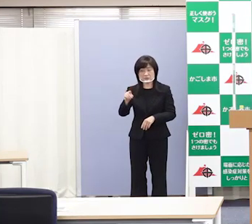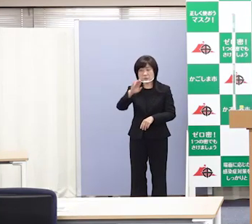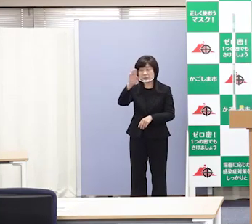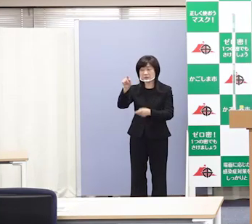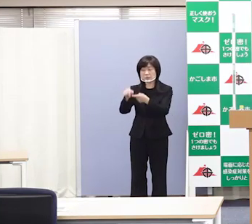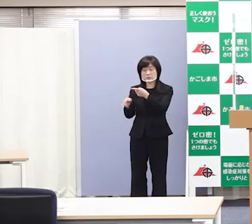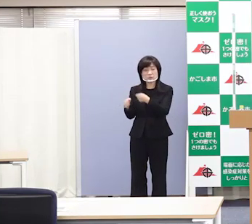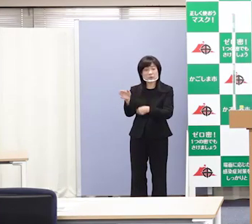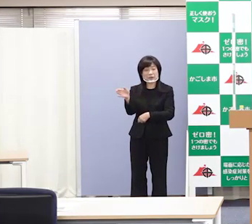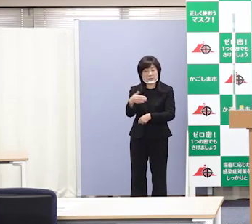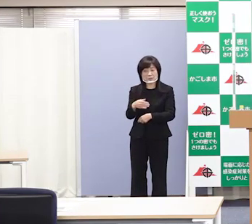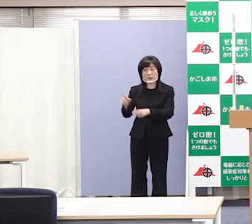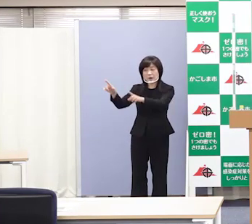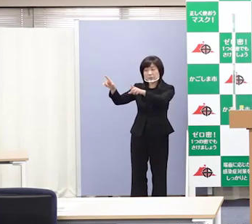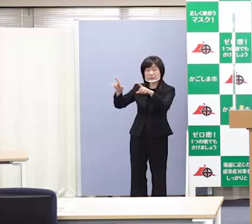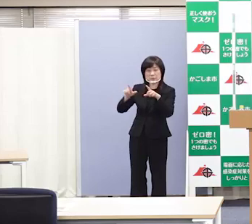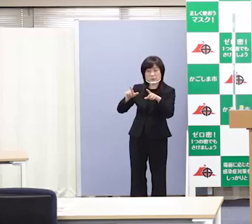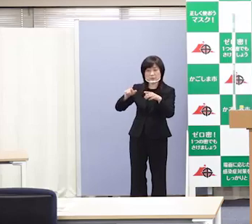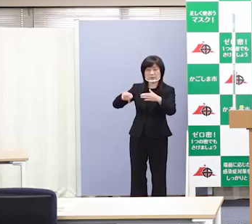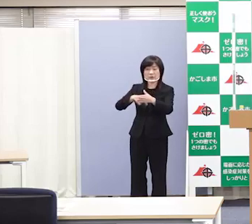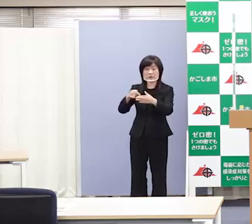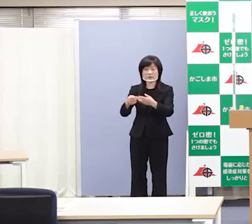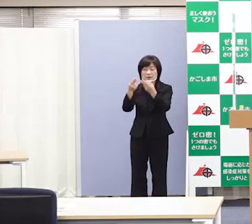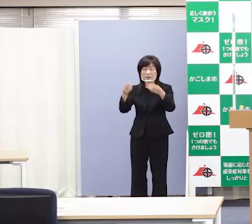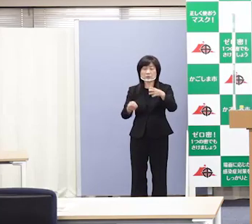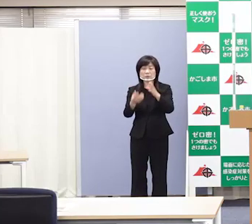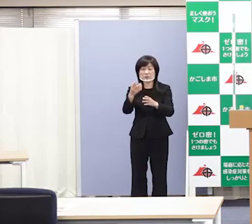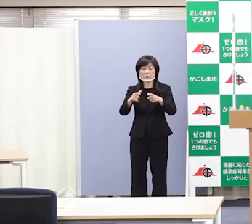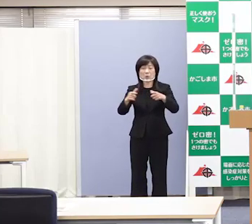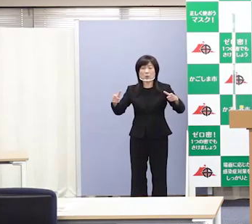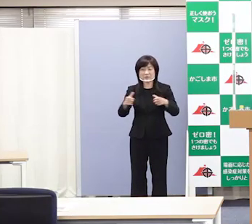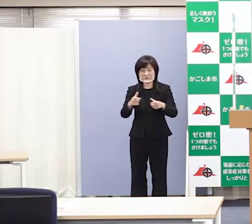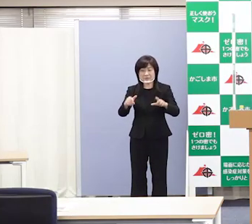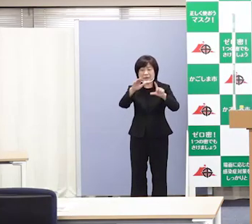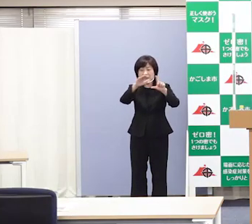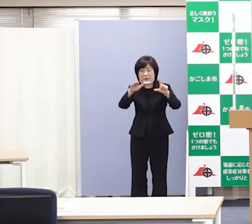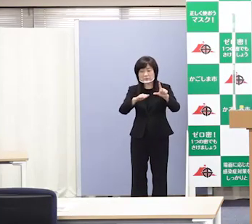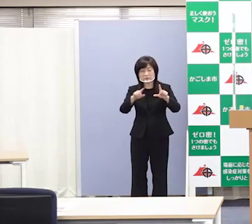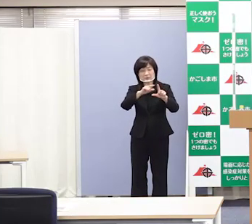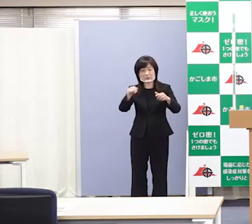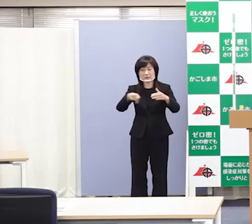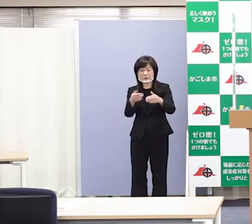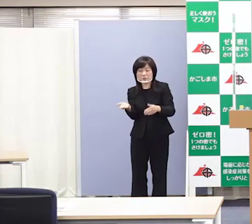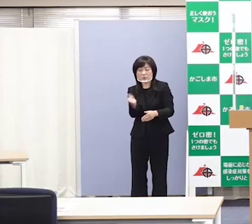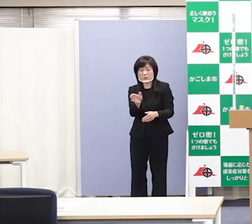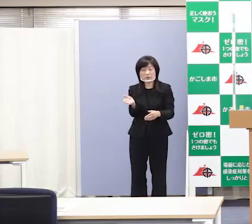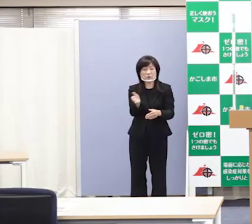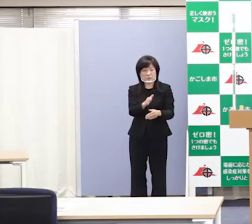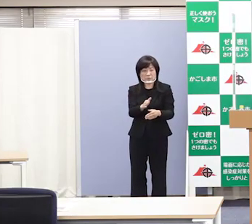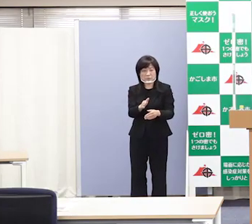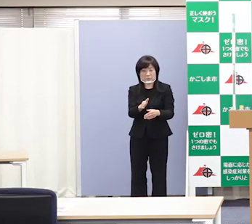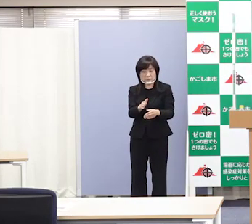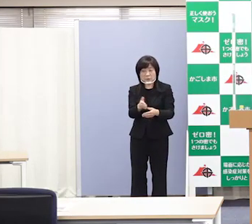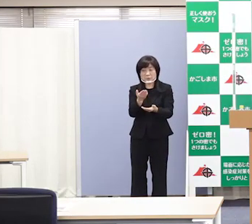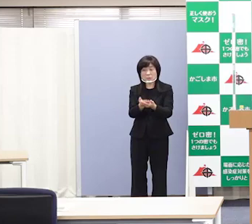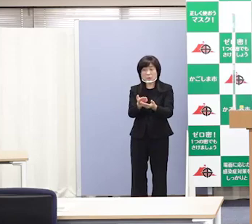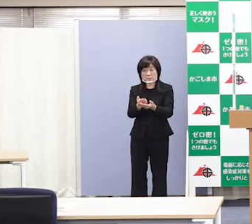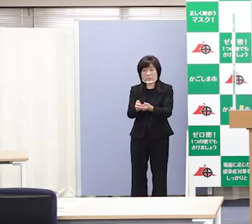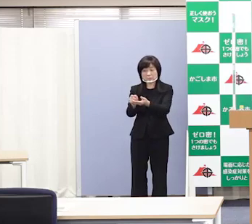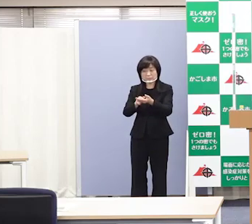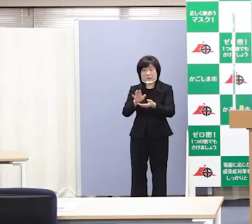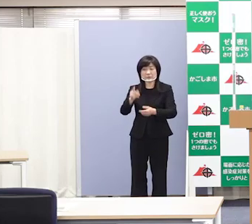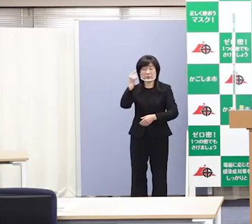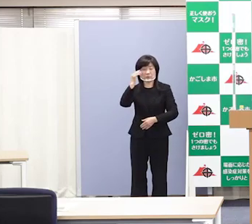庁からの発表の中で噴火 の規模とかそういったものの内容を盛り込むよう、従来から要望したと思うんです